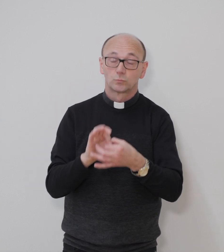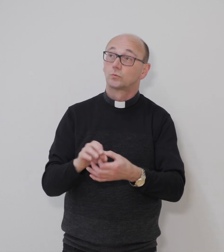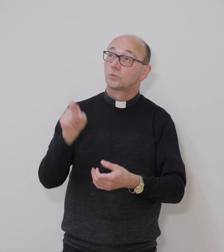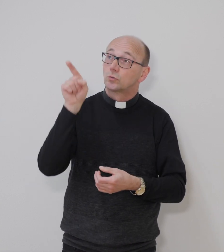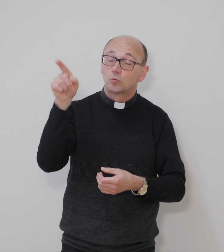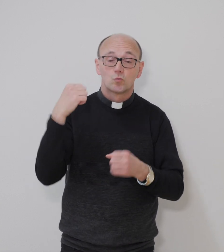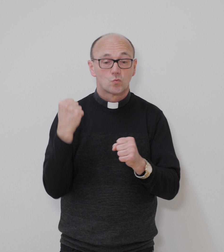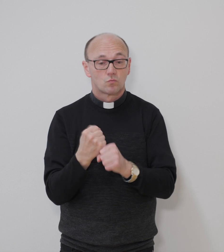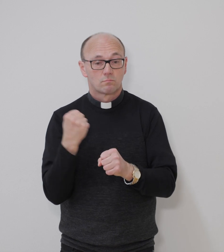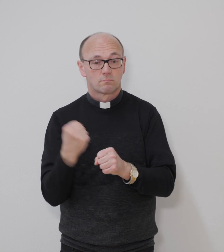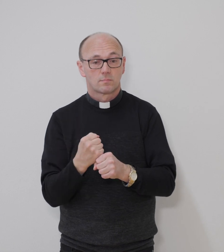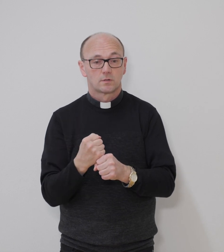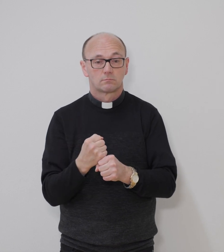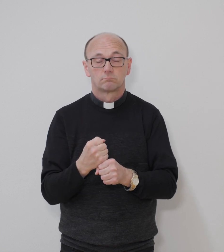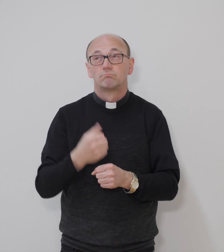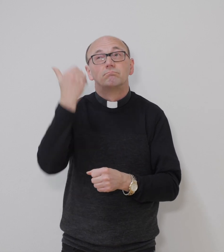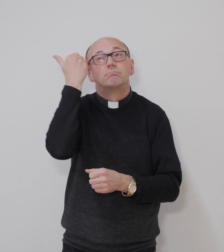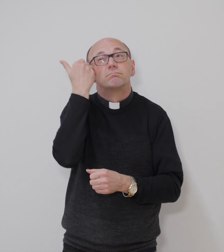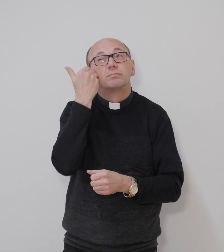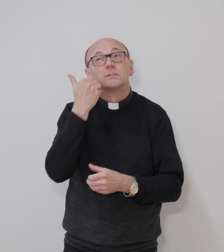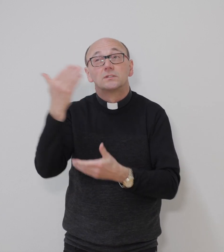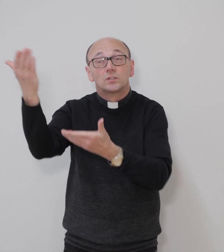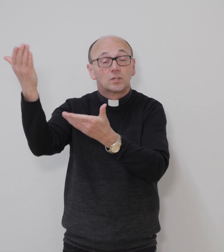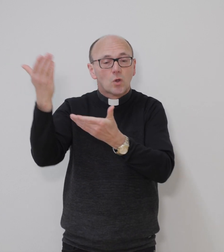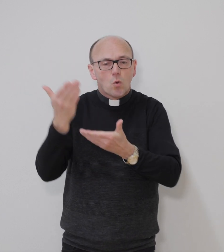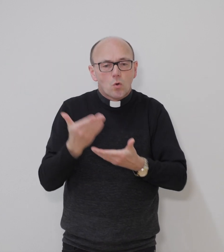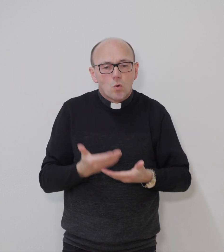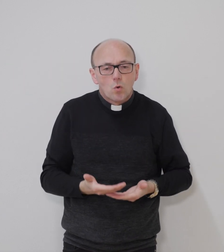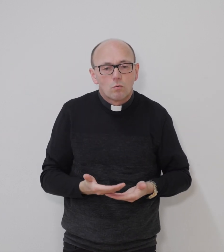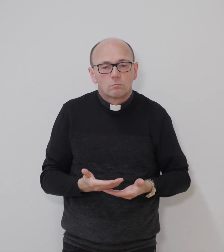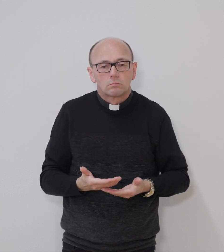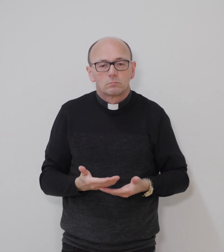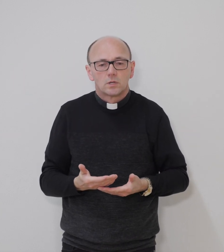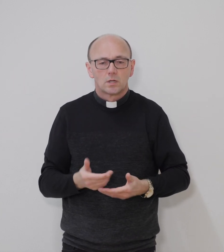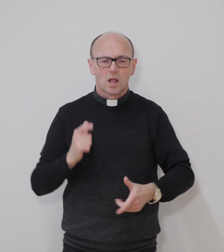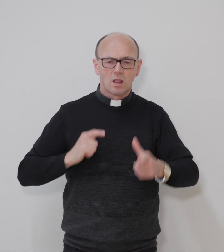Er reiße ihn heraus, wenn er an ihm gefallen hat.